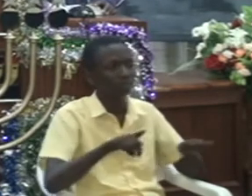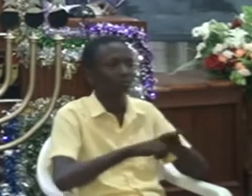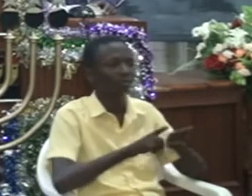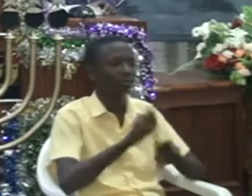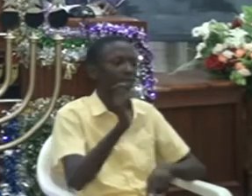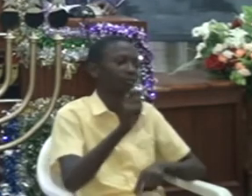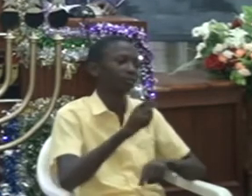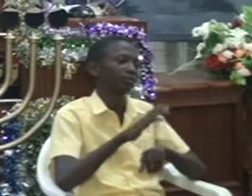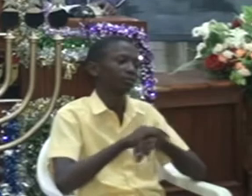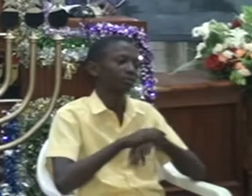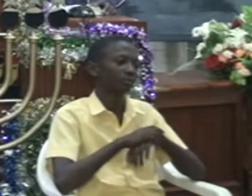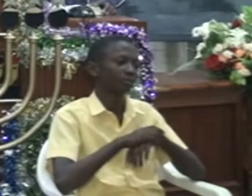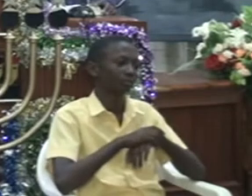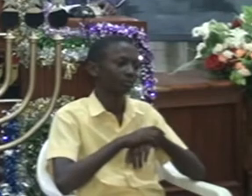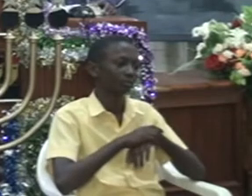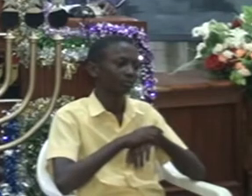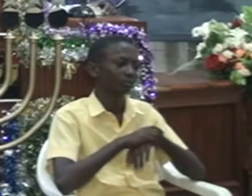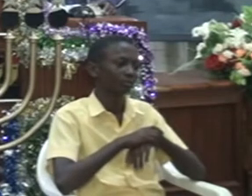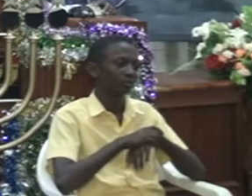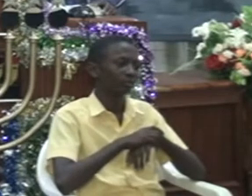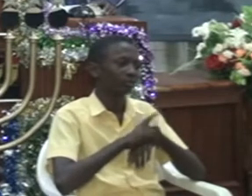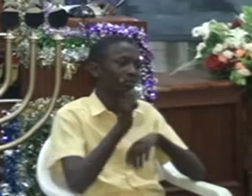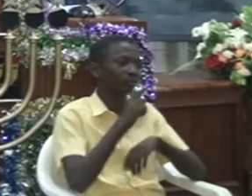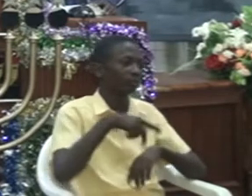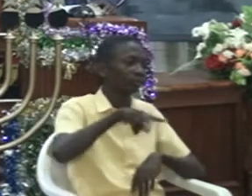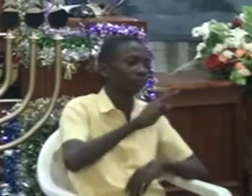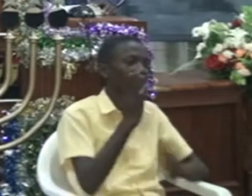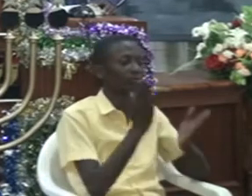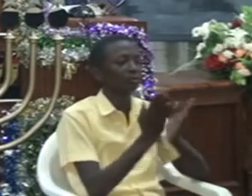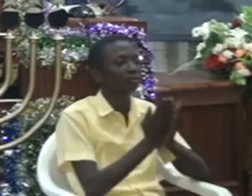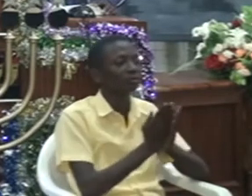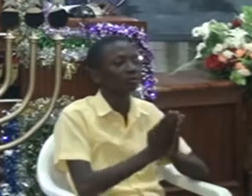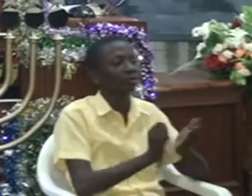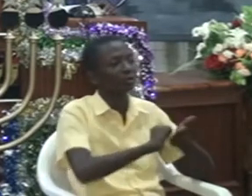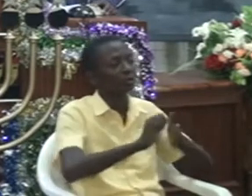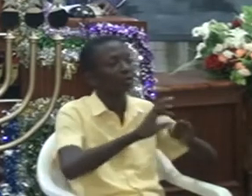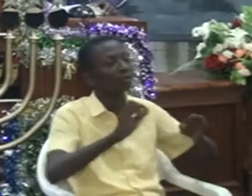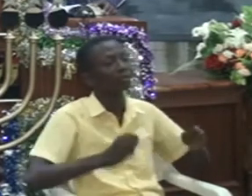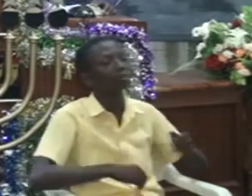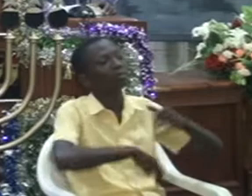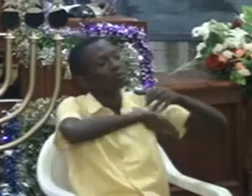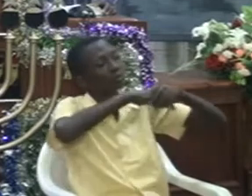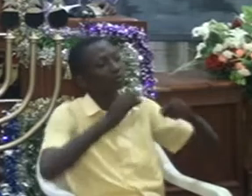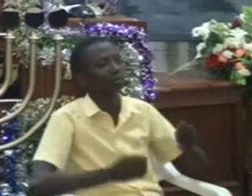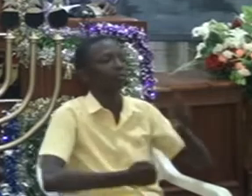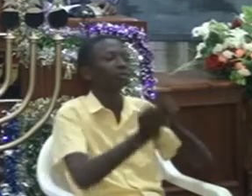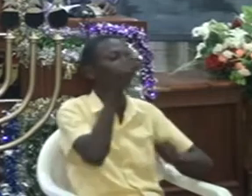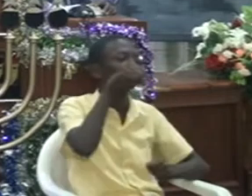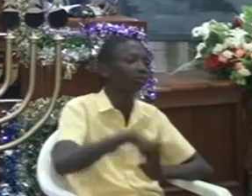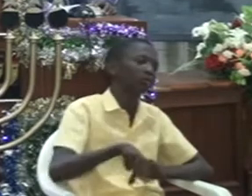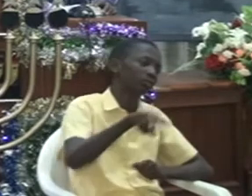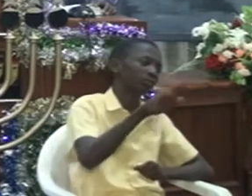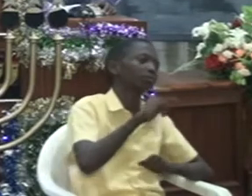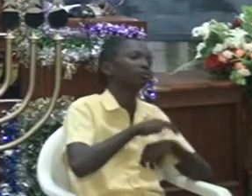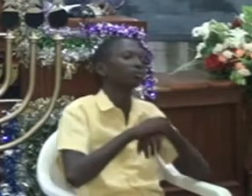hamufikia hata kuwaza gisi inastahili hata kukua na wazo. Là où vous arrêtez, le Saint-Esprit va au-delà. Kwenye unaishiaka, Roho Mtakatifu